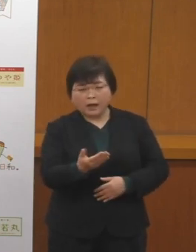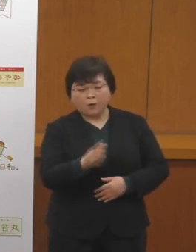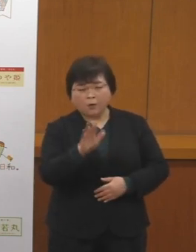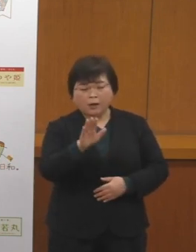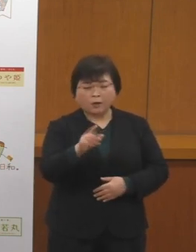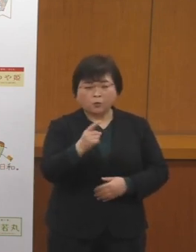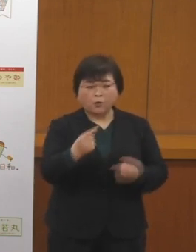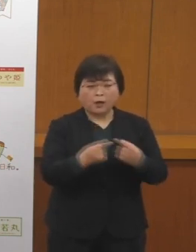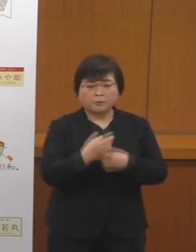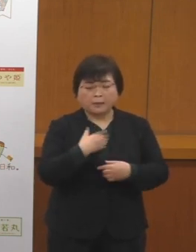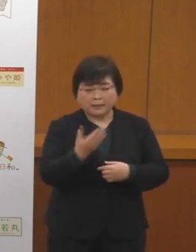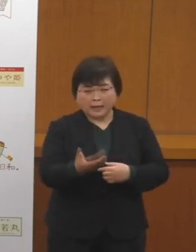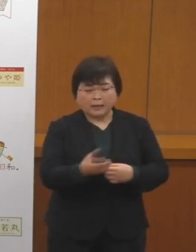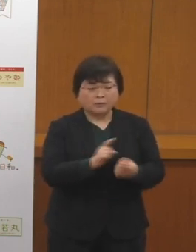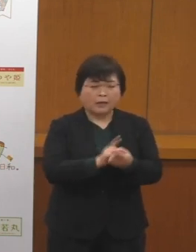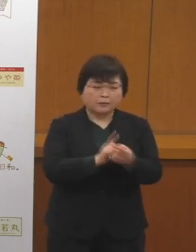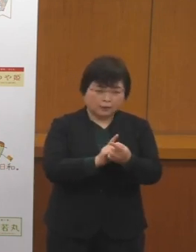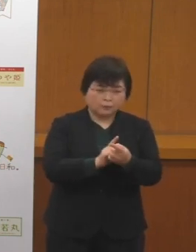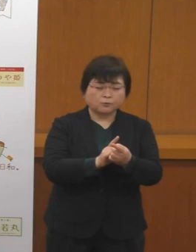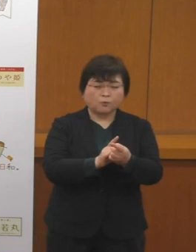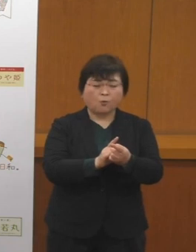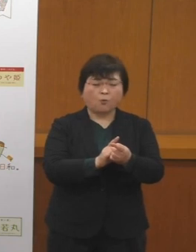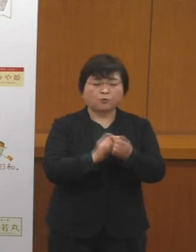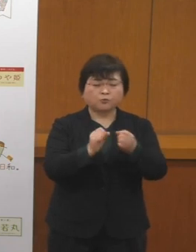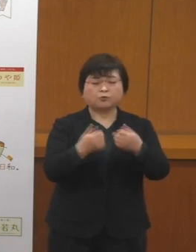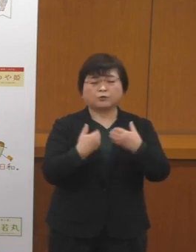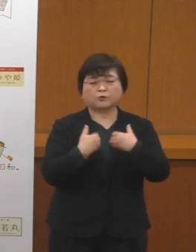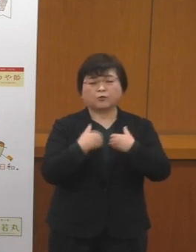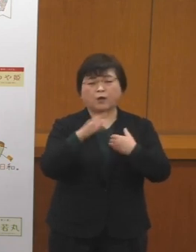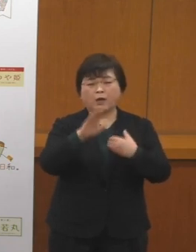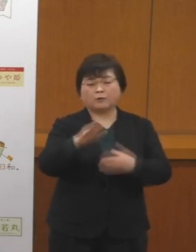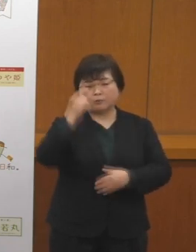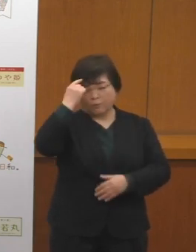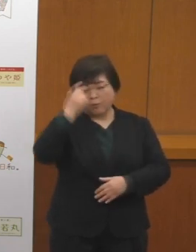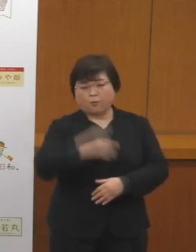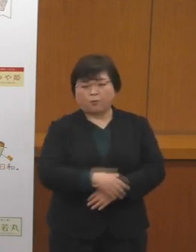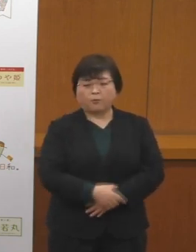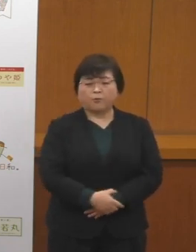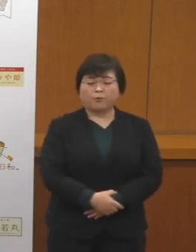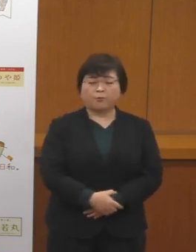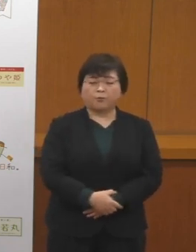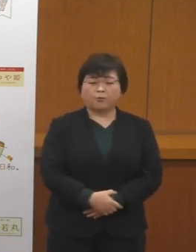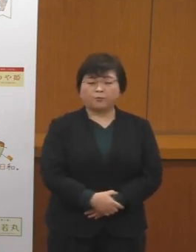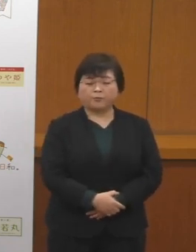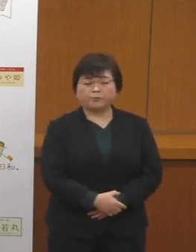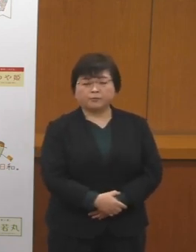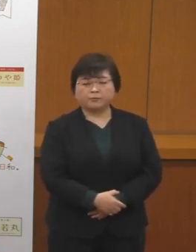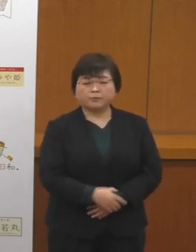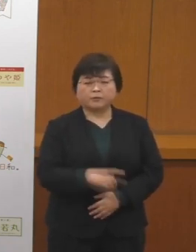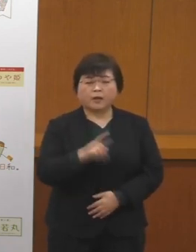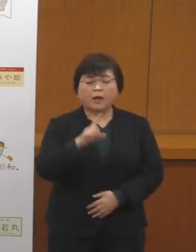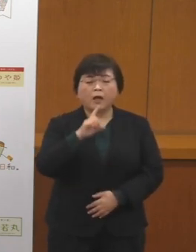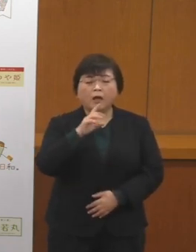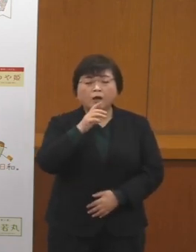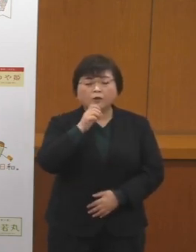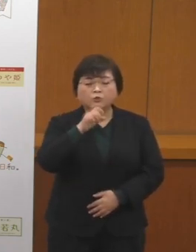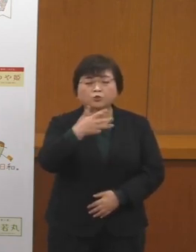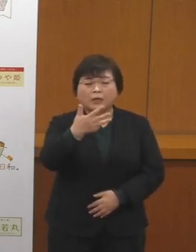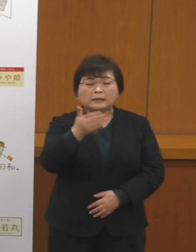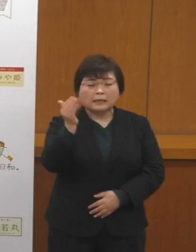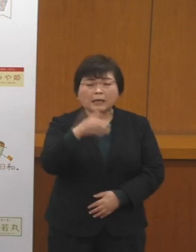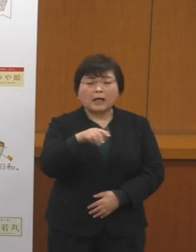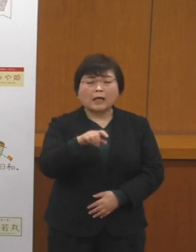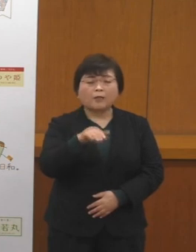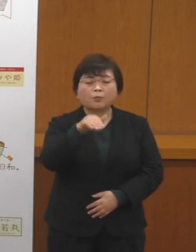これから対策をしていく必要があるなと思いますまあ18歳から投票できる